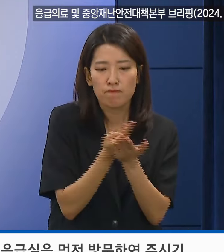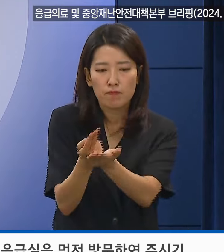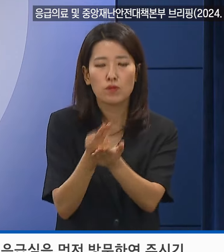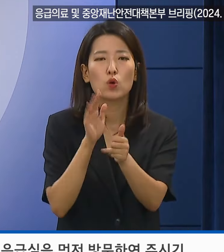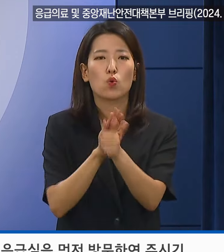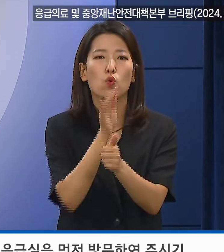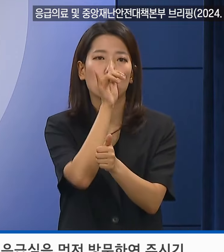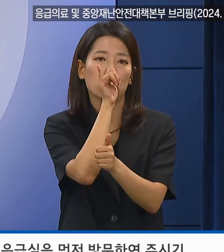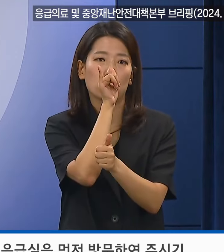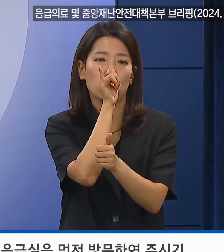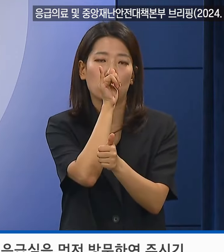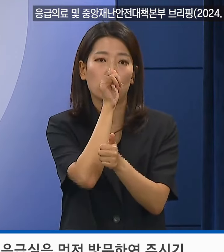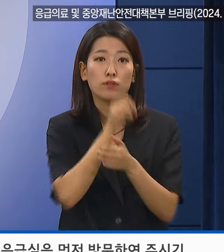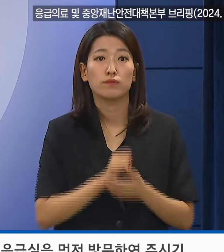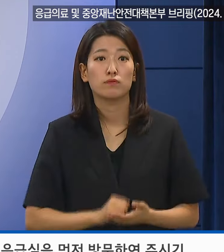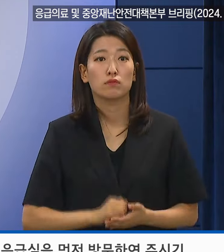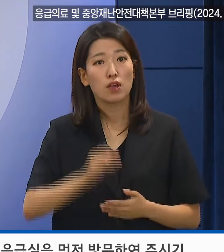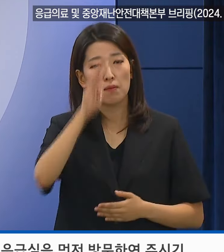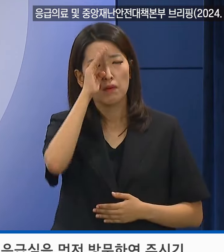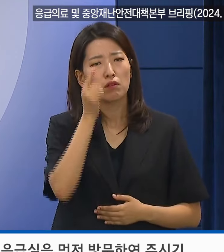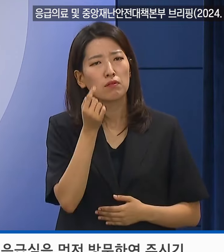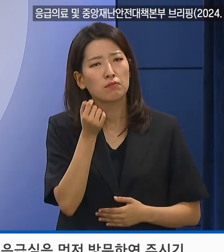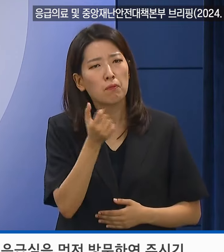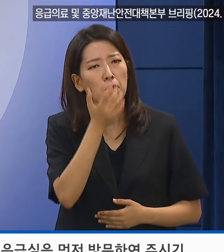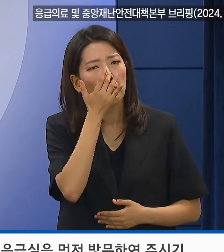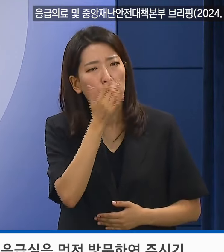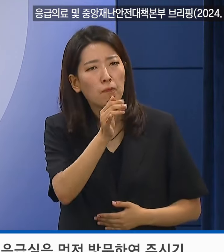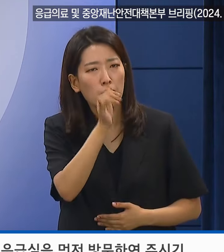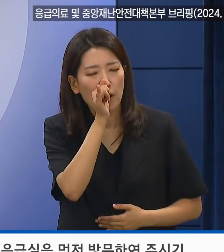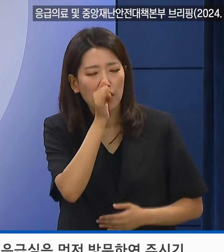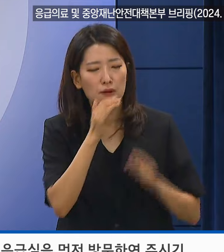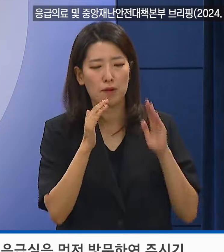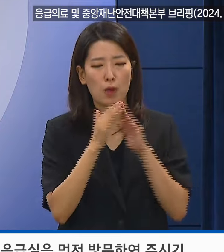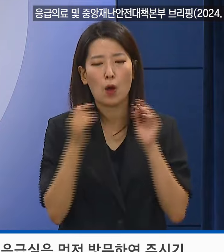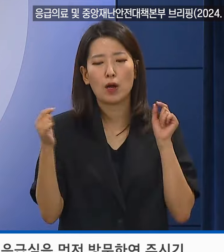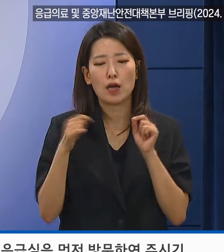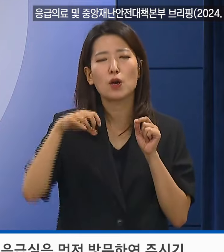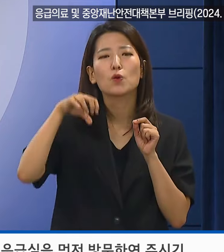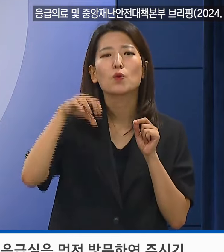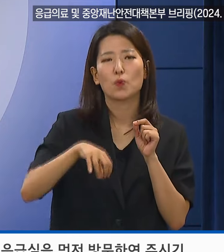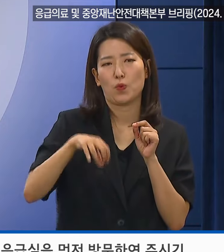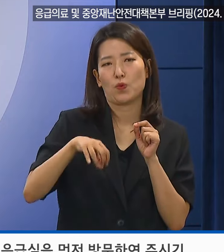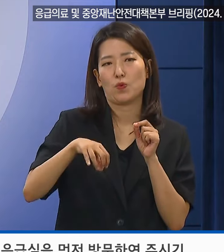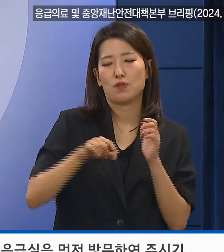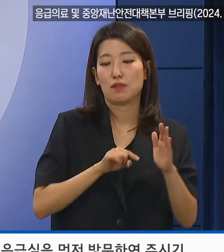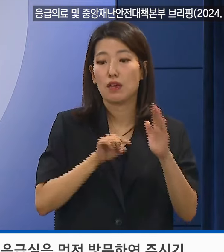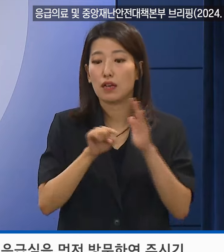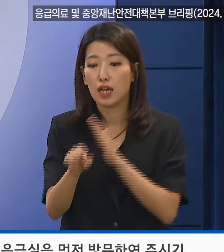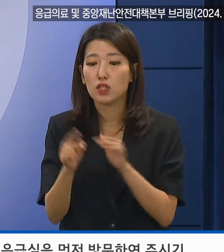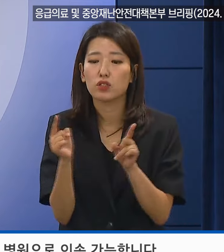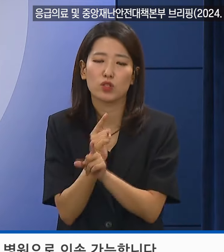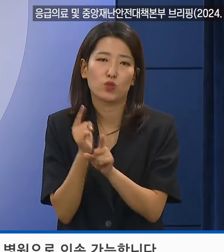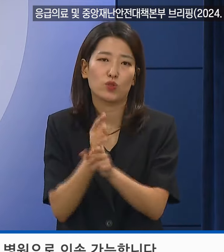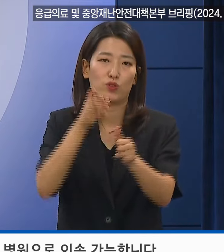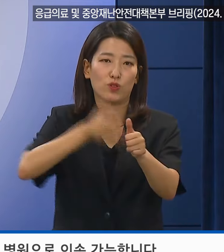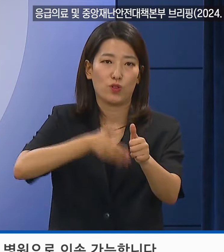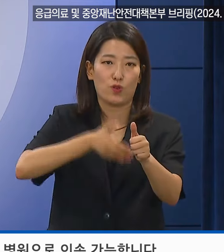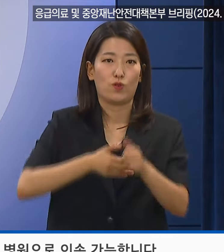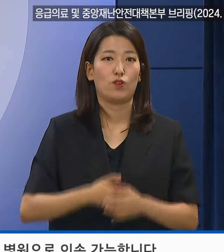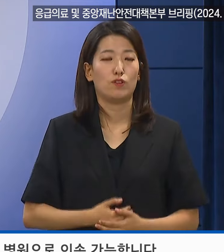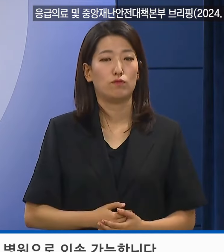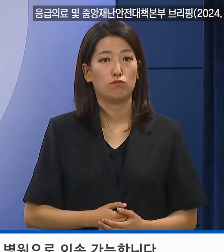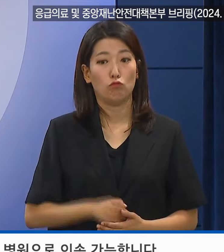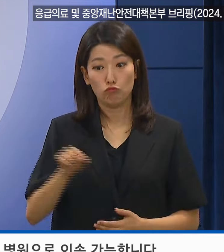경우 동네 병의원이나 중소병원 응급실을 먼저 방문하여 주시기 바랍니다.